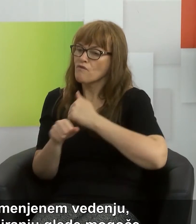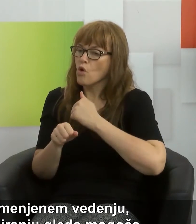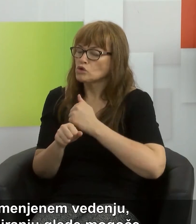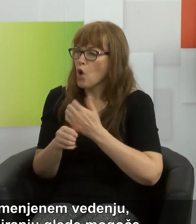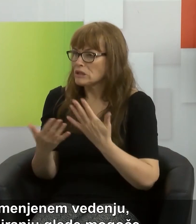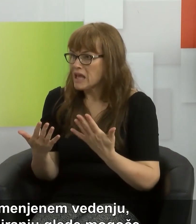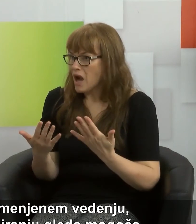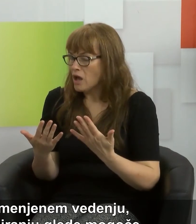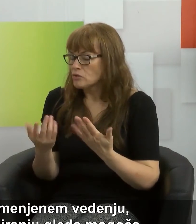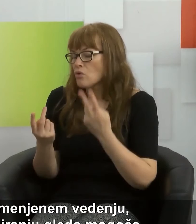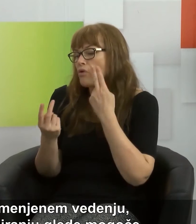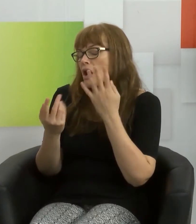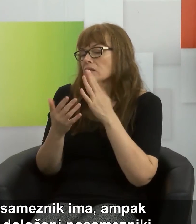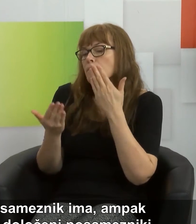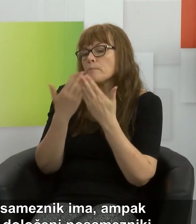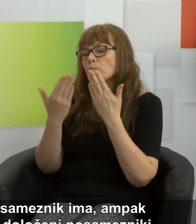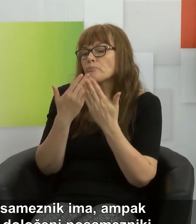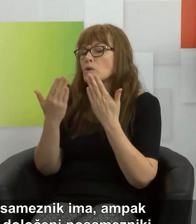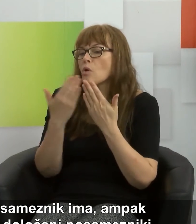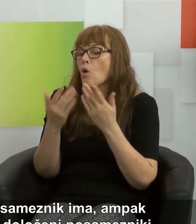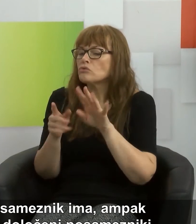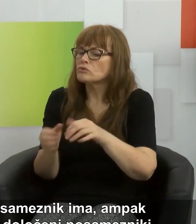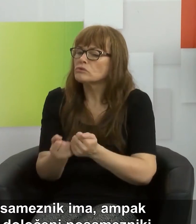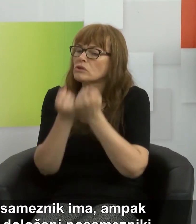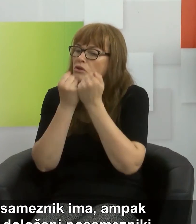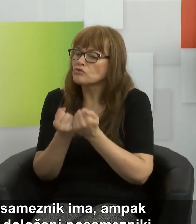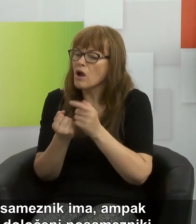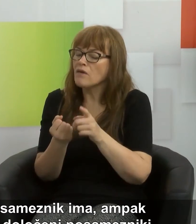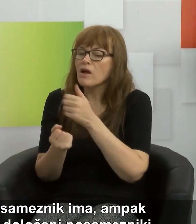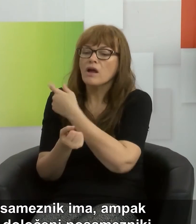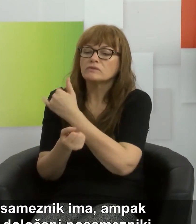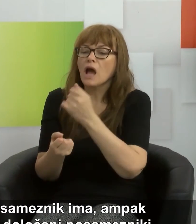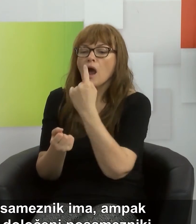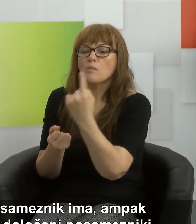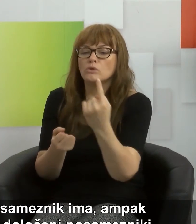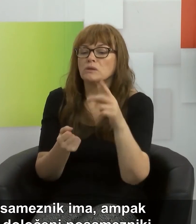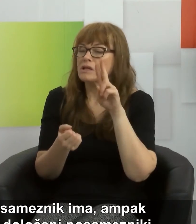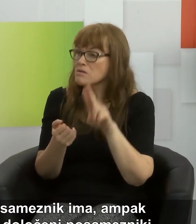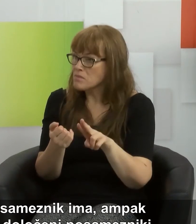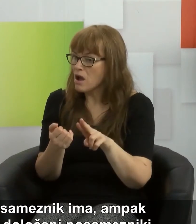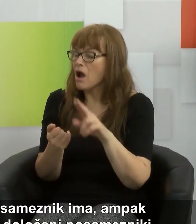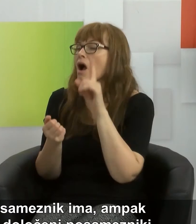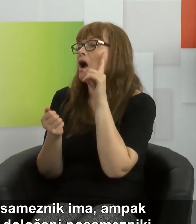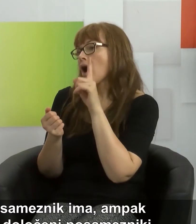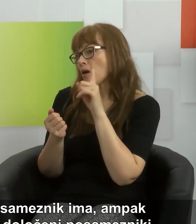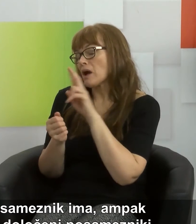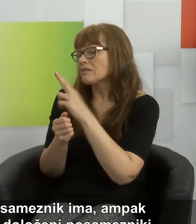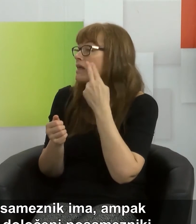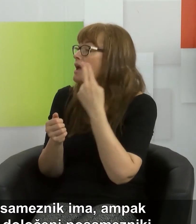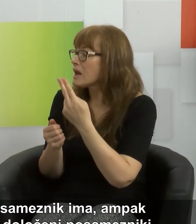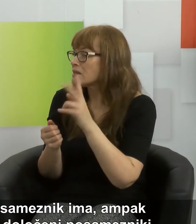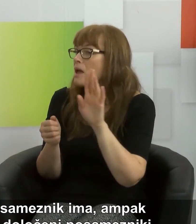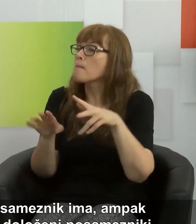funkcioniranju, glede mogoče na težave, ki jih vsak posameznik ima. Ampak ne glede